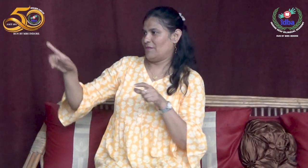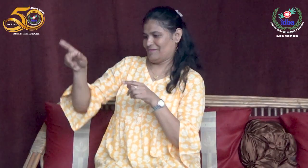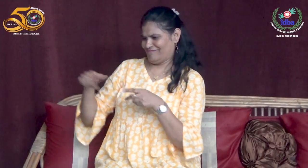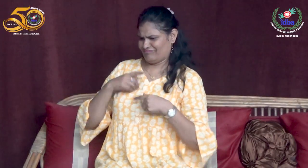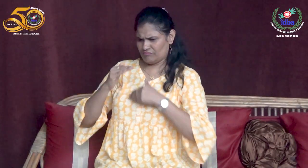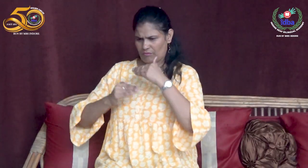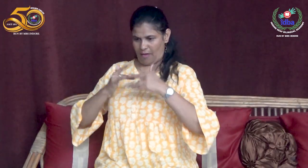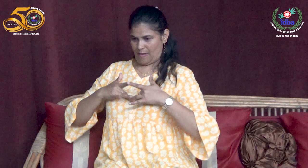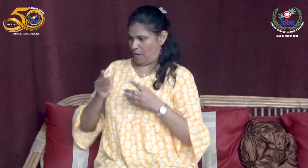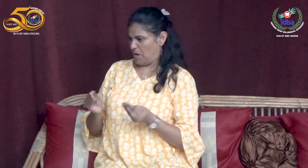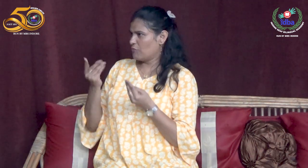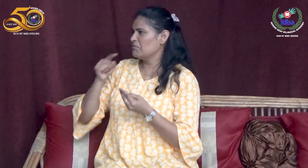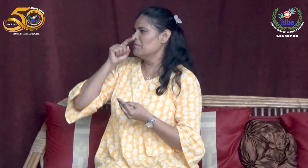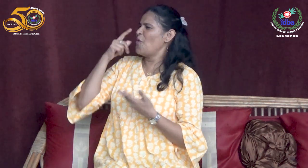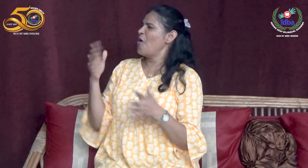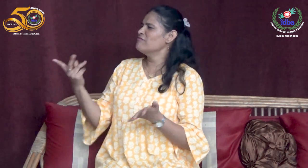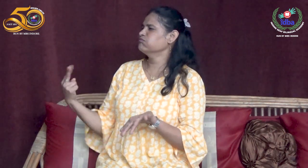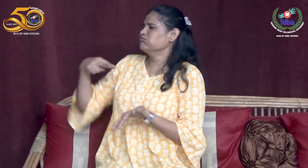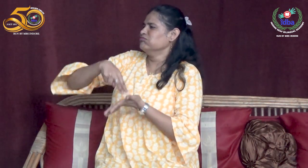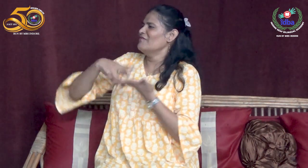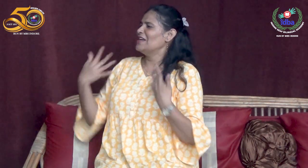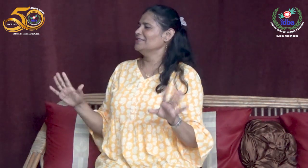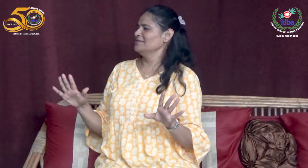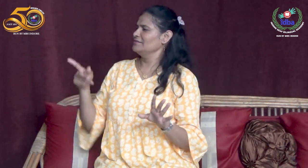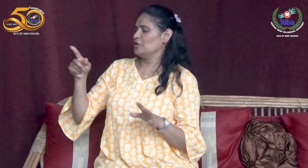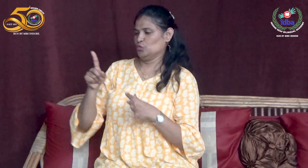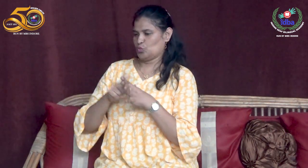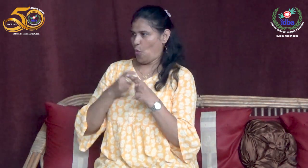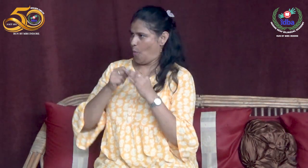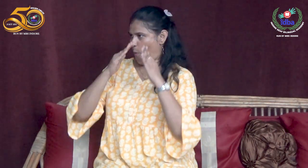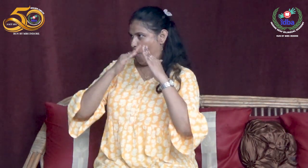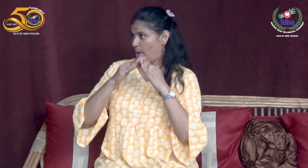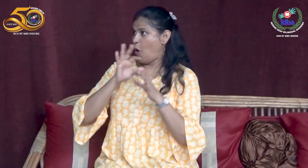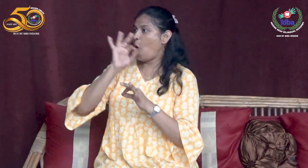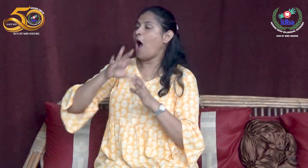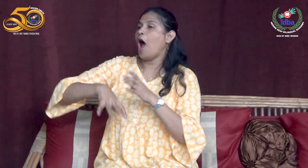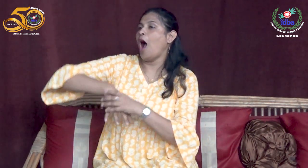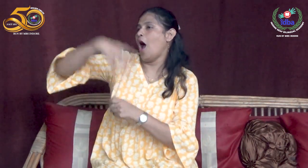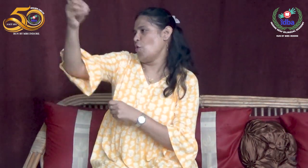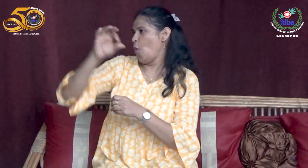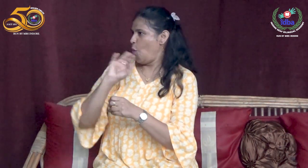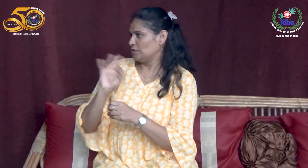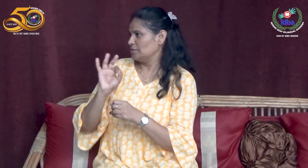जब आपने लोगों को देखा तो आपको कैसा लगा कि आप भी जीती, आपको कॉन्फिडेंट आया कि हाँ मैं जीती